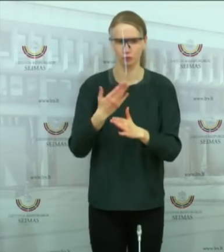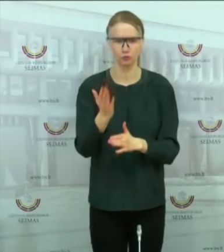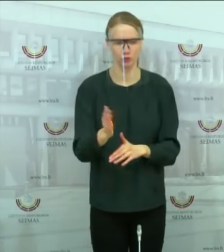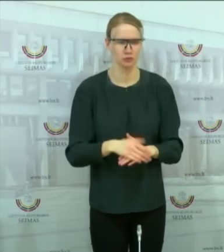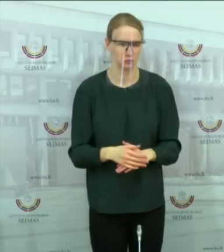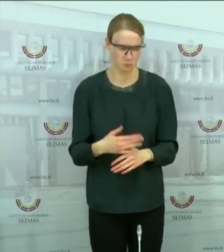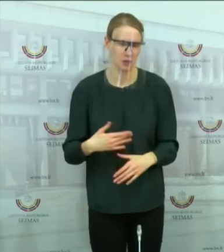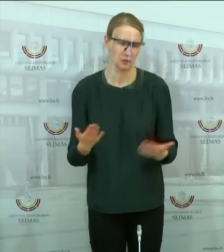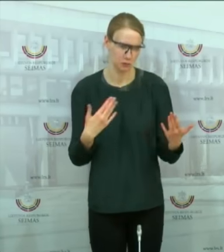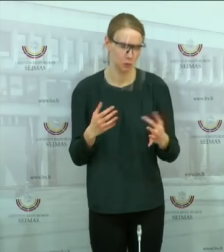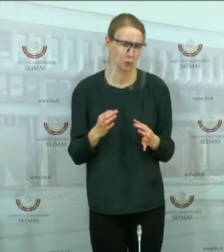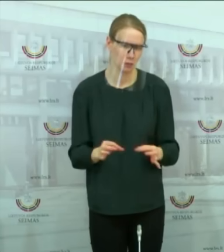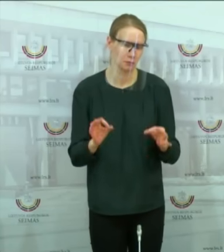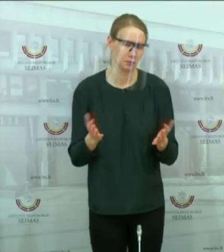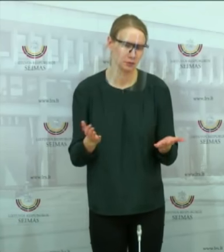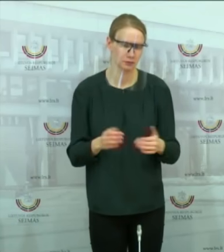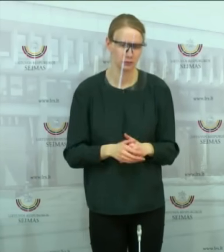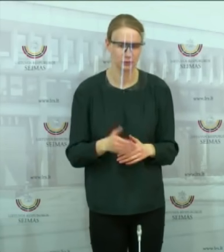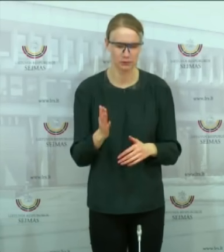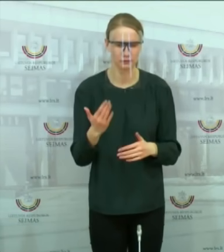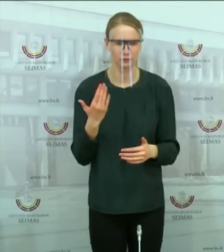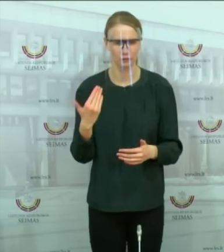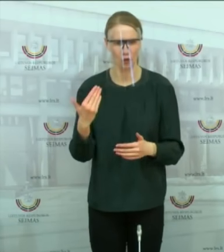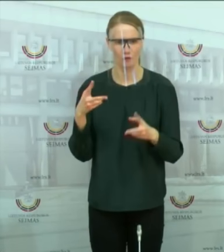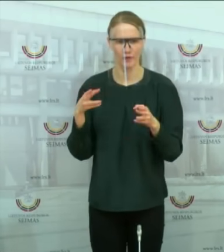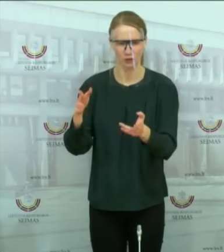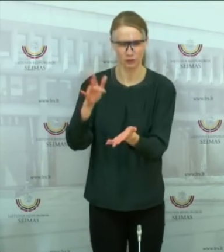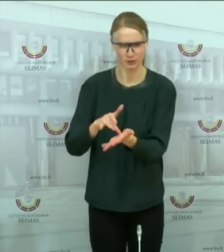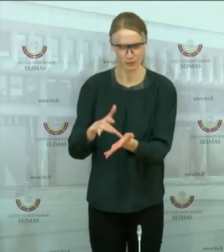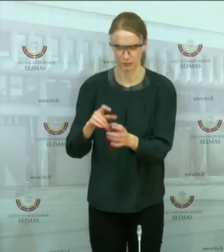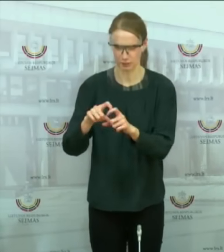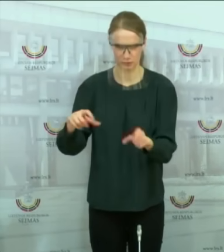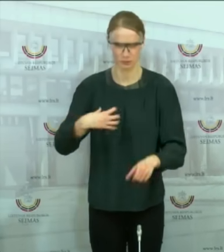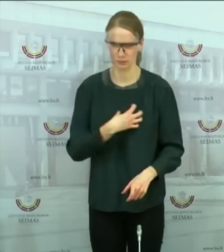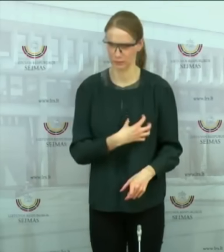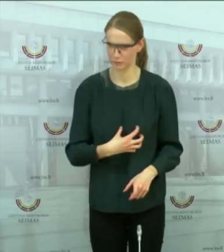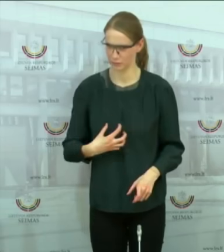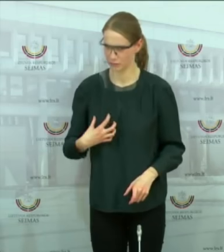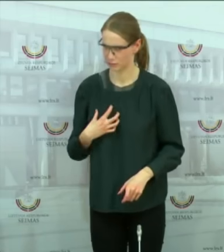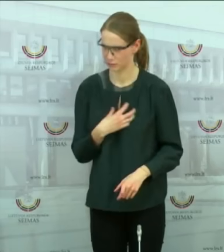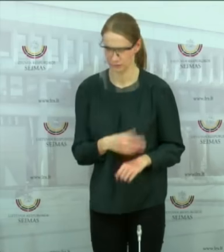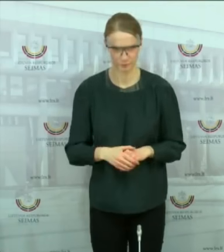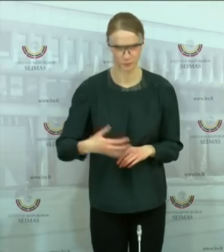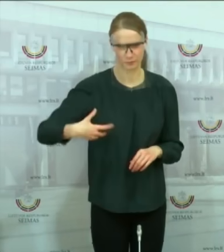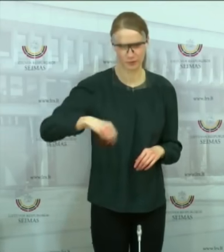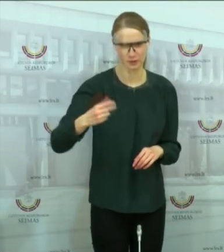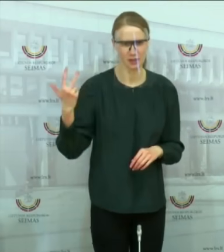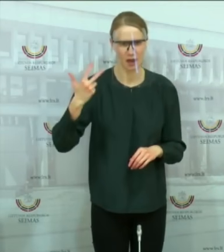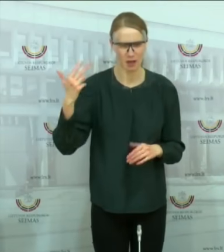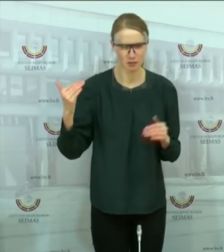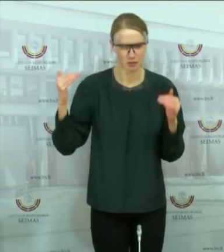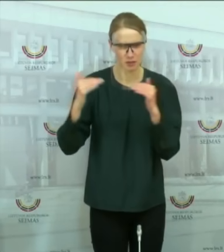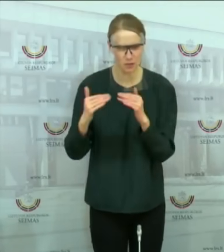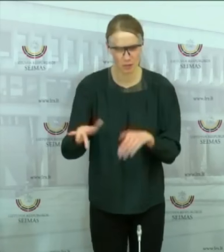labai pagristai, nes tai yra labai svarbi įstaiga, teikianti pagalbą onkologiniam pacientam, tretinio lygio paslaugas ir kol kas